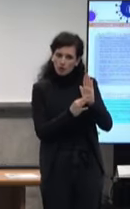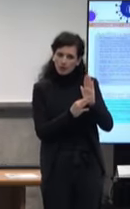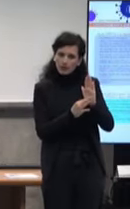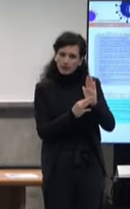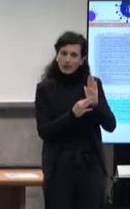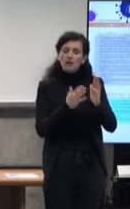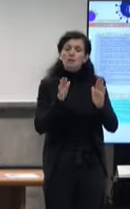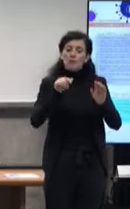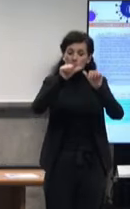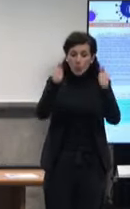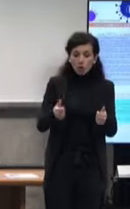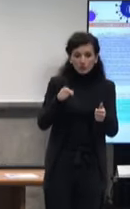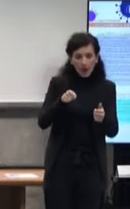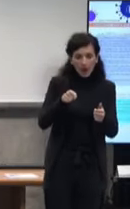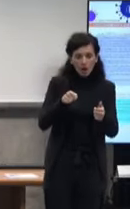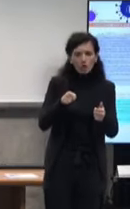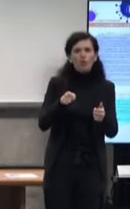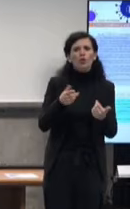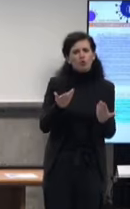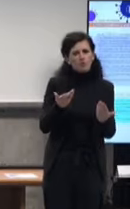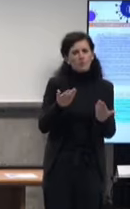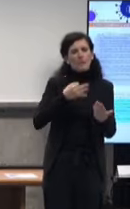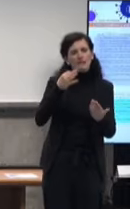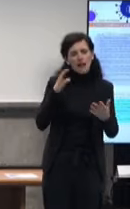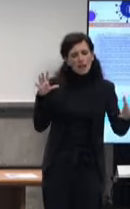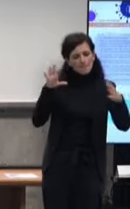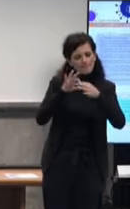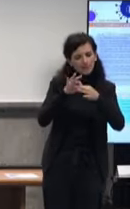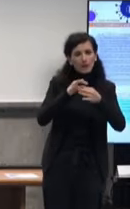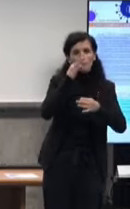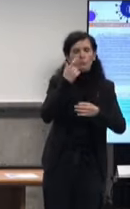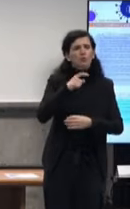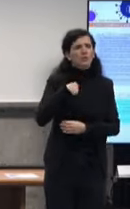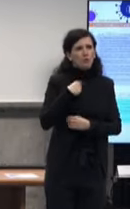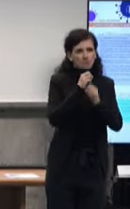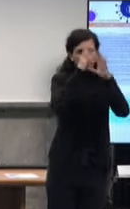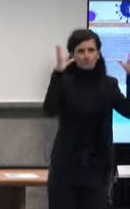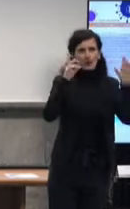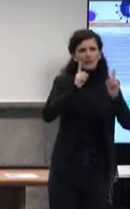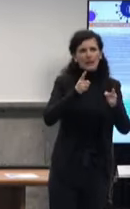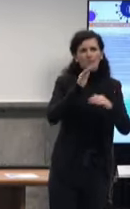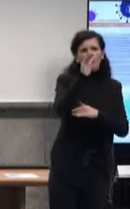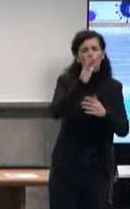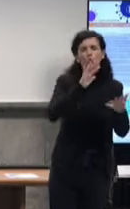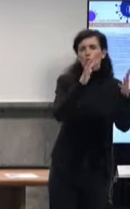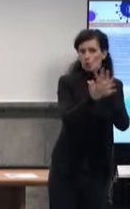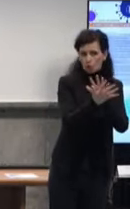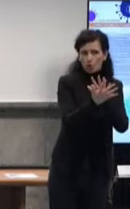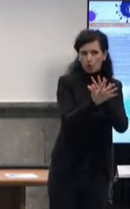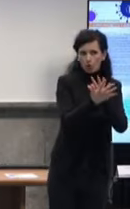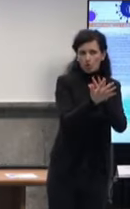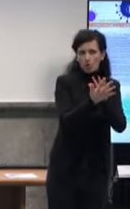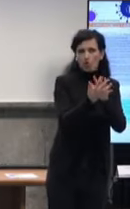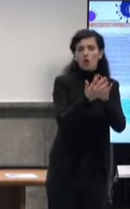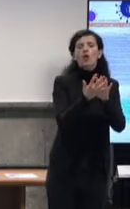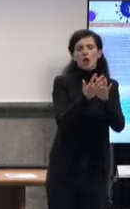ovverosia io presuppongo che la realtà si evolverà in questo modo e presuppongo che si evolve